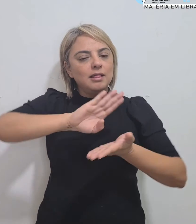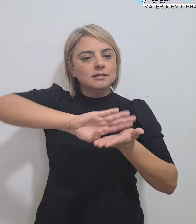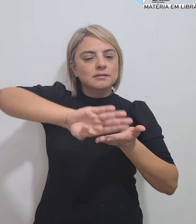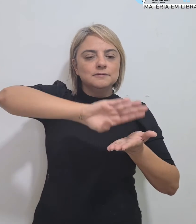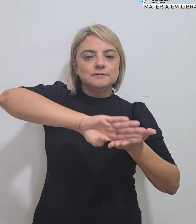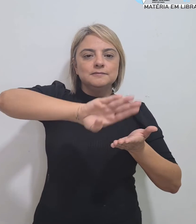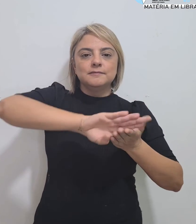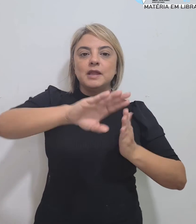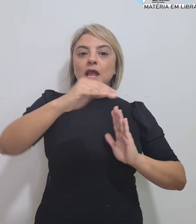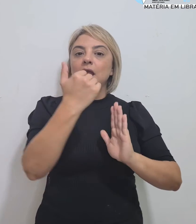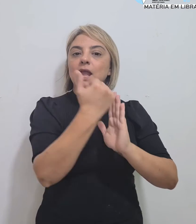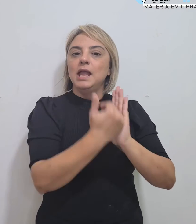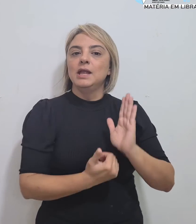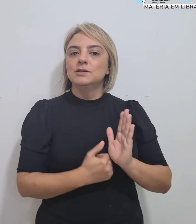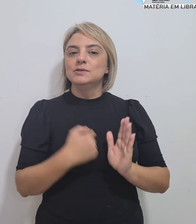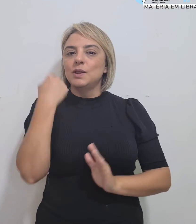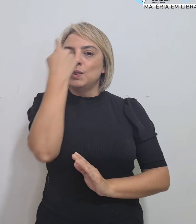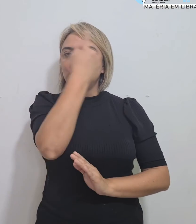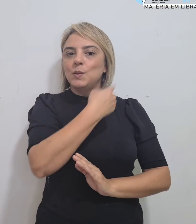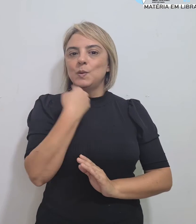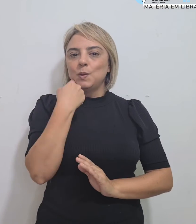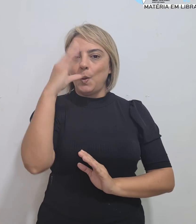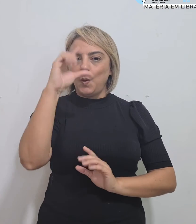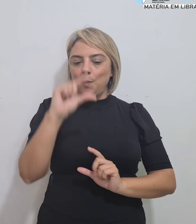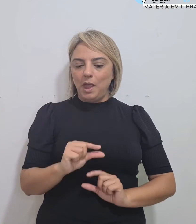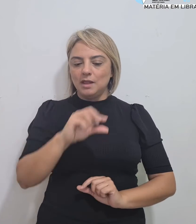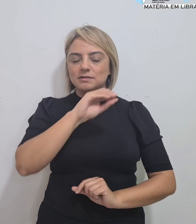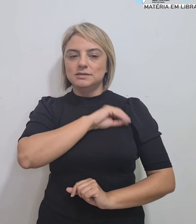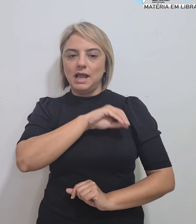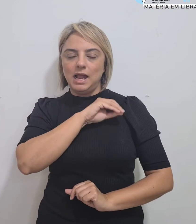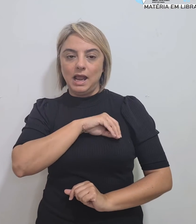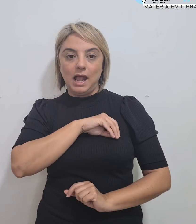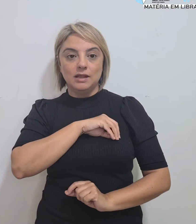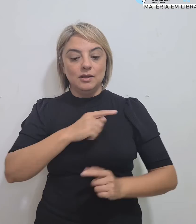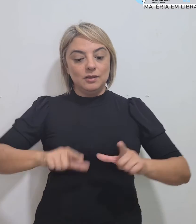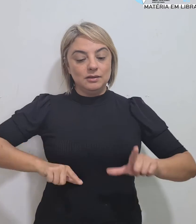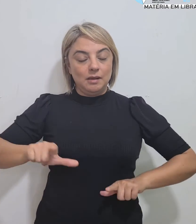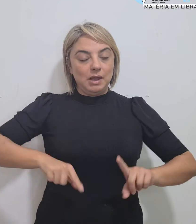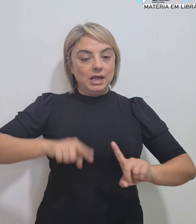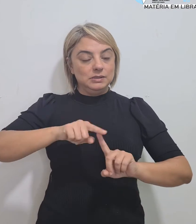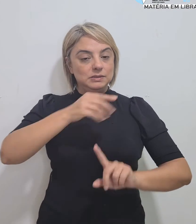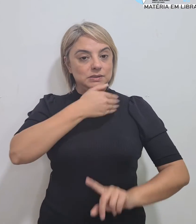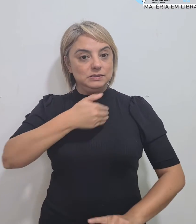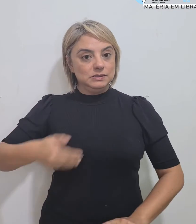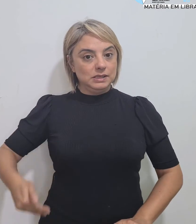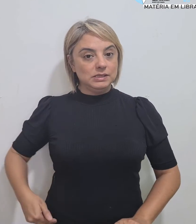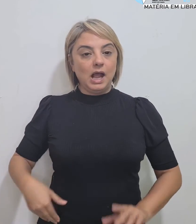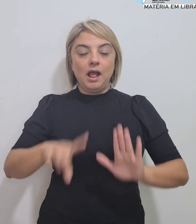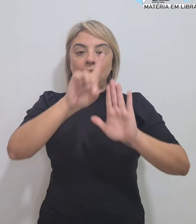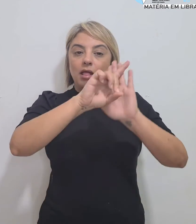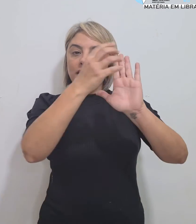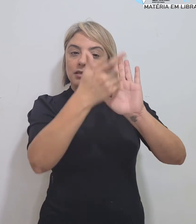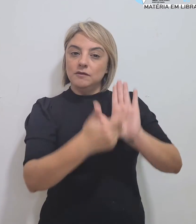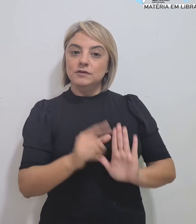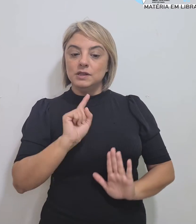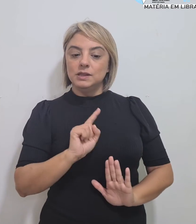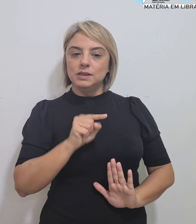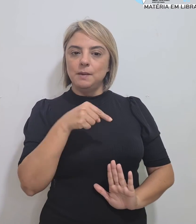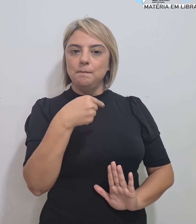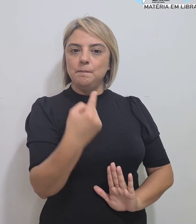excluído da redução de jornada com redução de salário. Os cargos típicos de Estado serão definidos posteriormente.